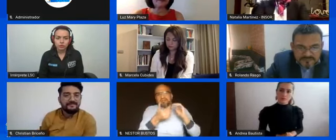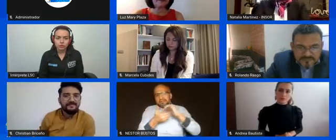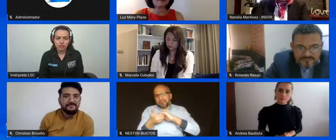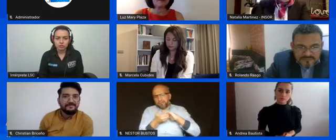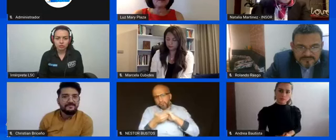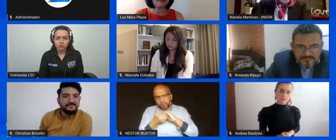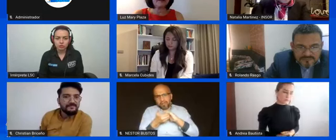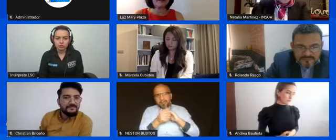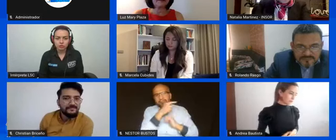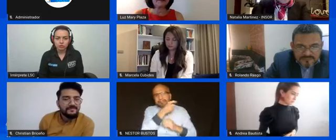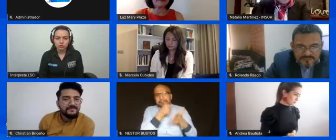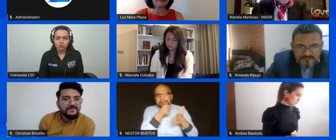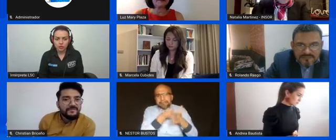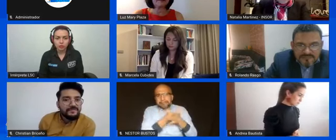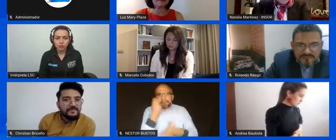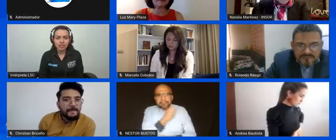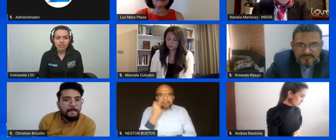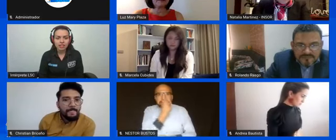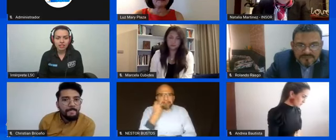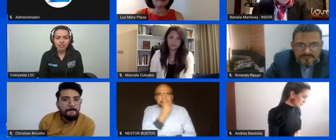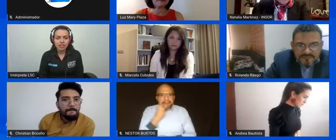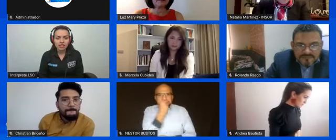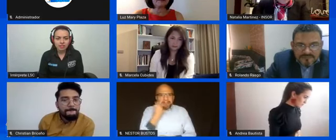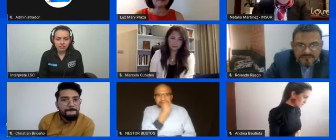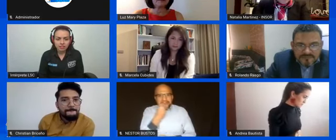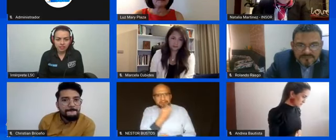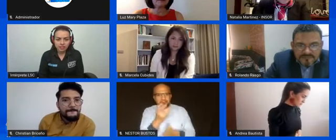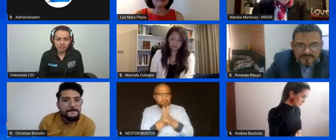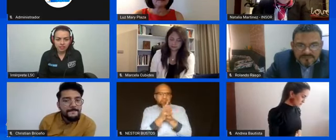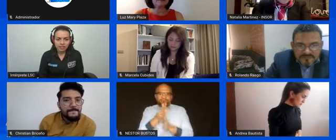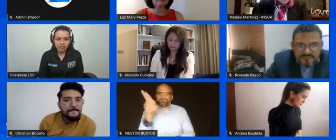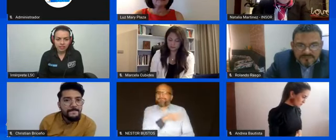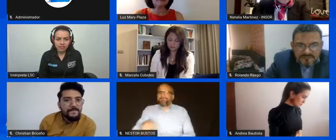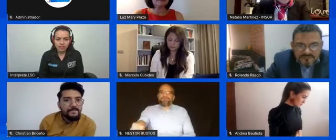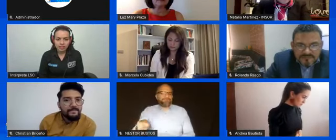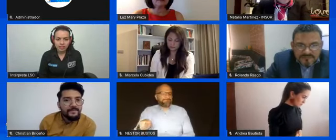estaba grande cuando nos dirigimos a la ciudad de Bogotá.